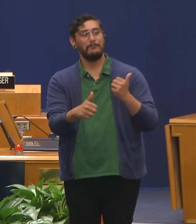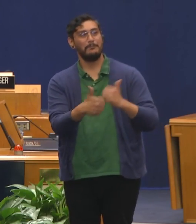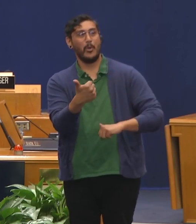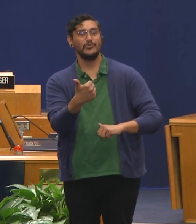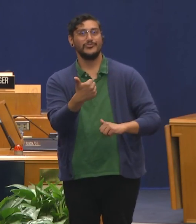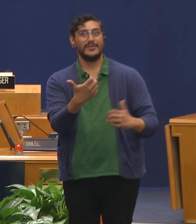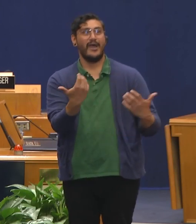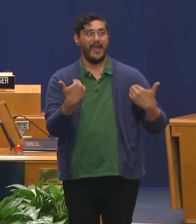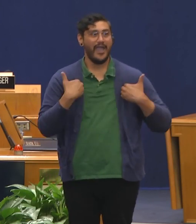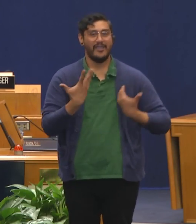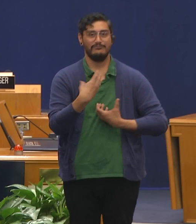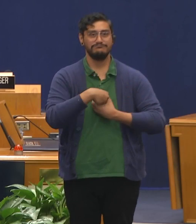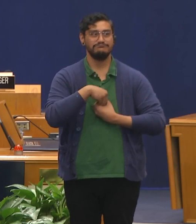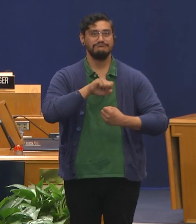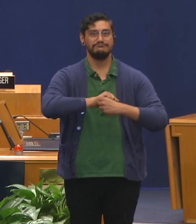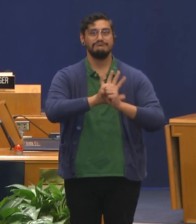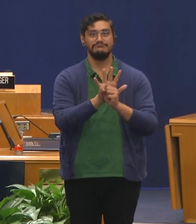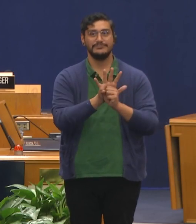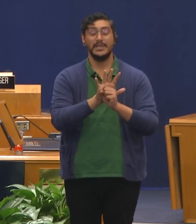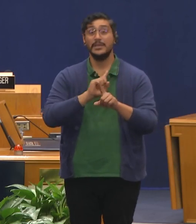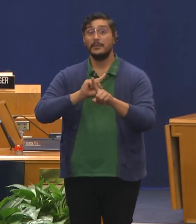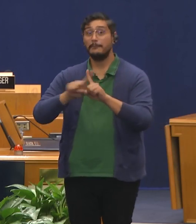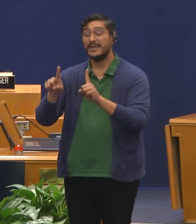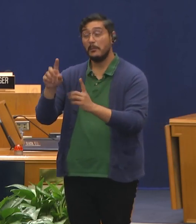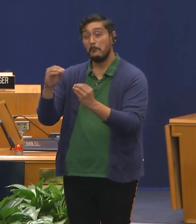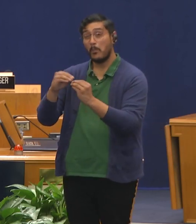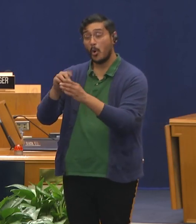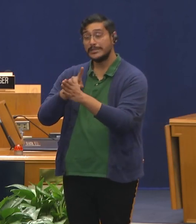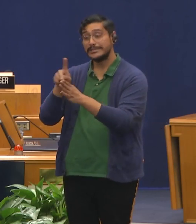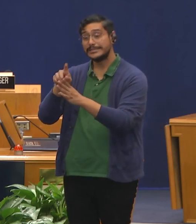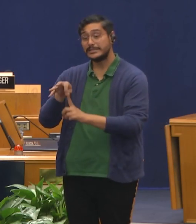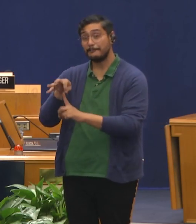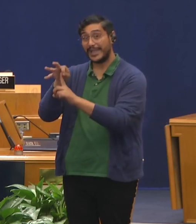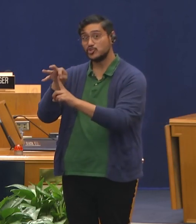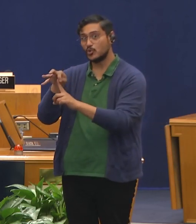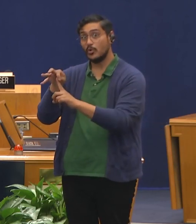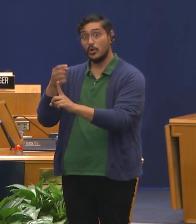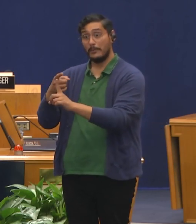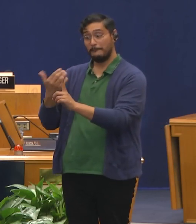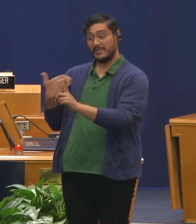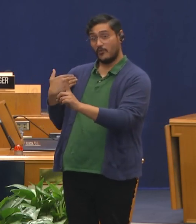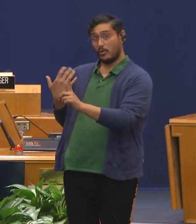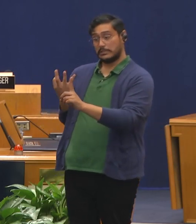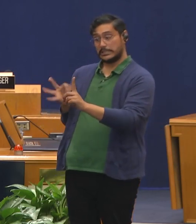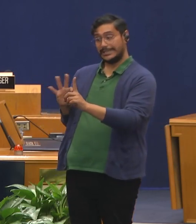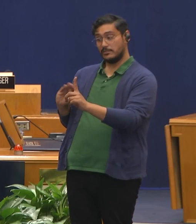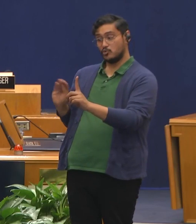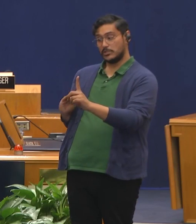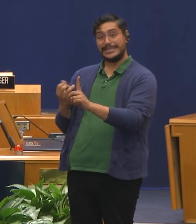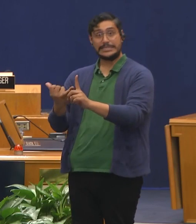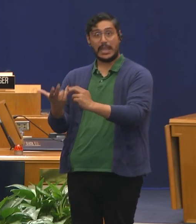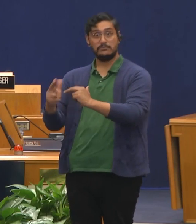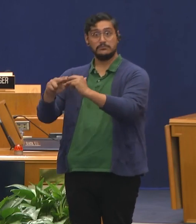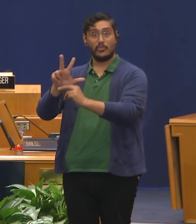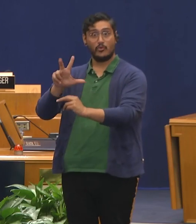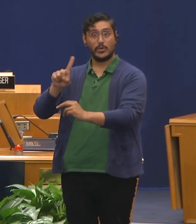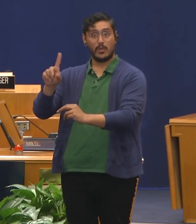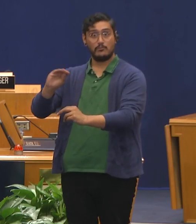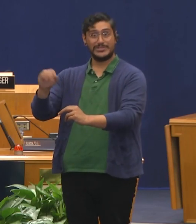36%. Pero el personal de enfermería especializada ha aumentado del 19% al 31% esta